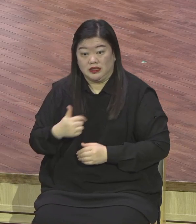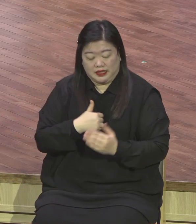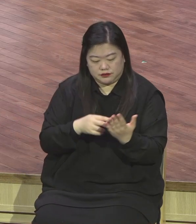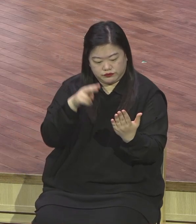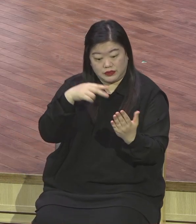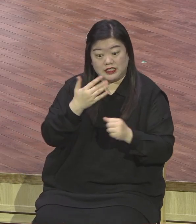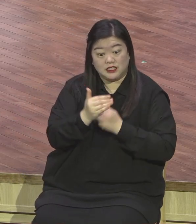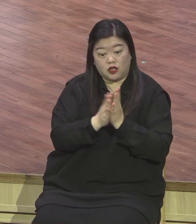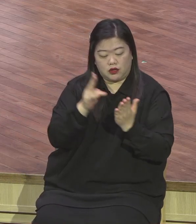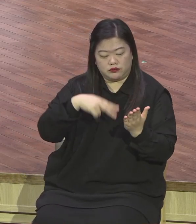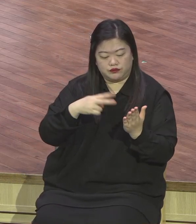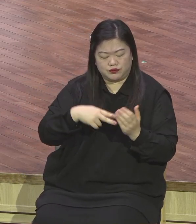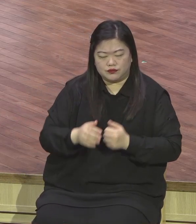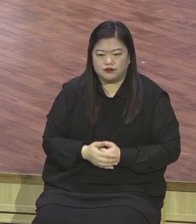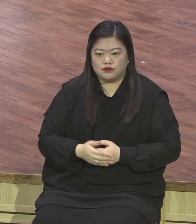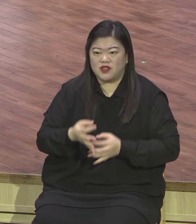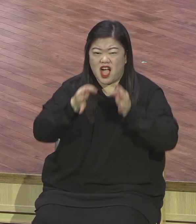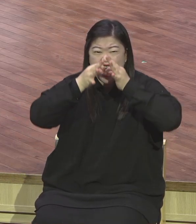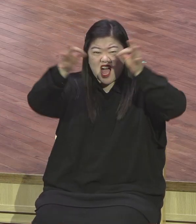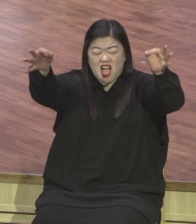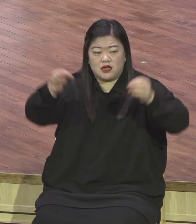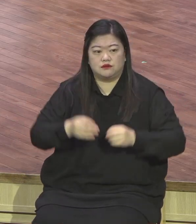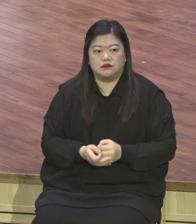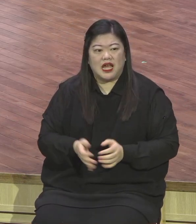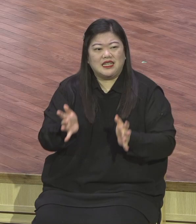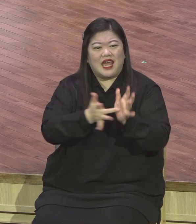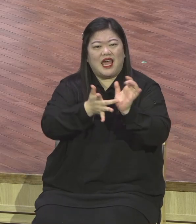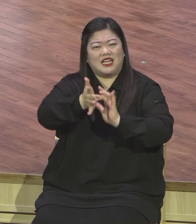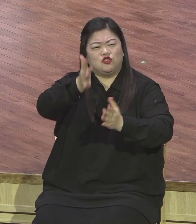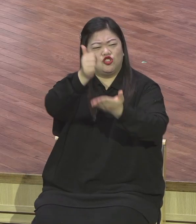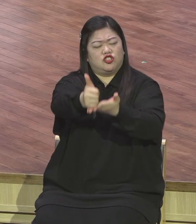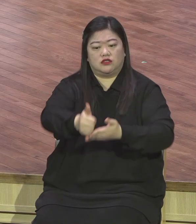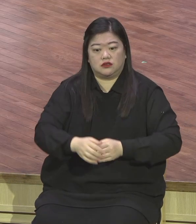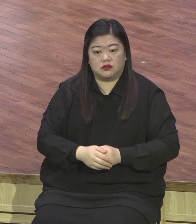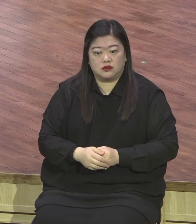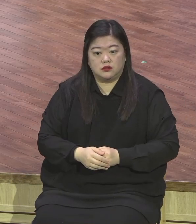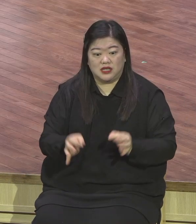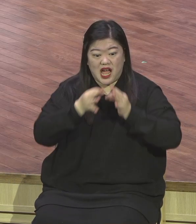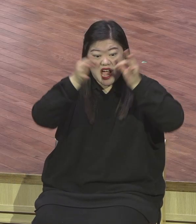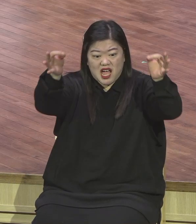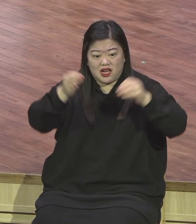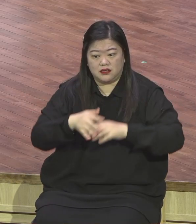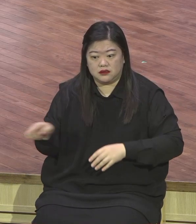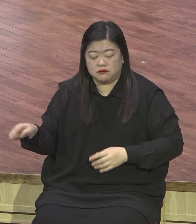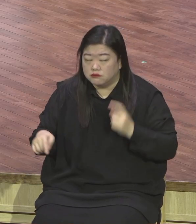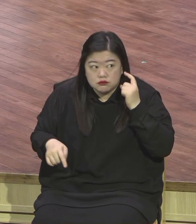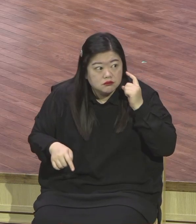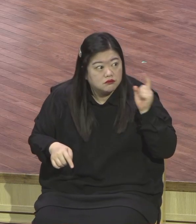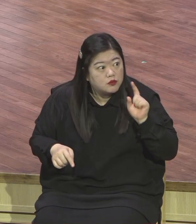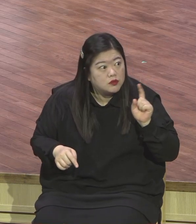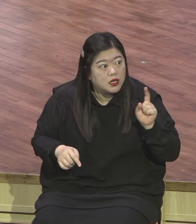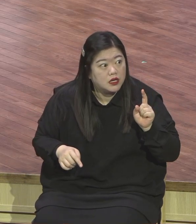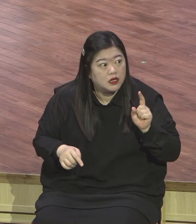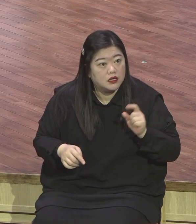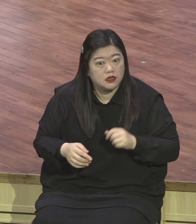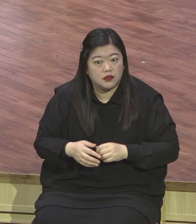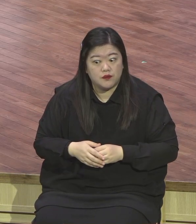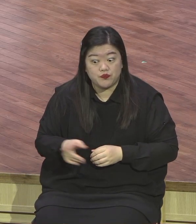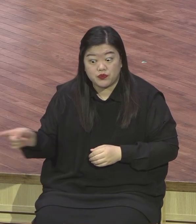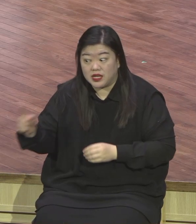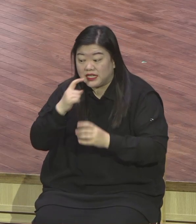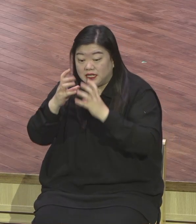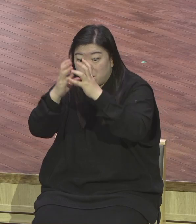보이시니까 뭐야 그러니까 딱 묻히 쳤어요 이놈들은 예수를 하나님이라 하면 죽이는